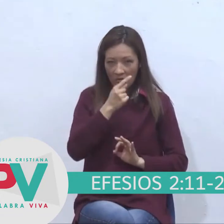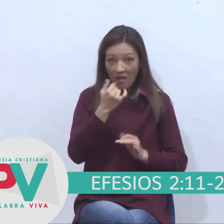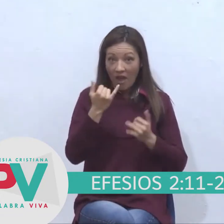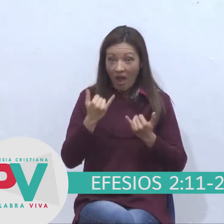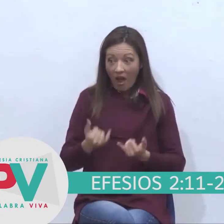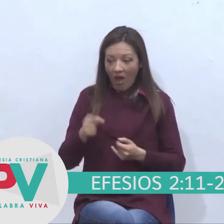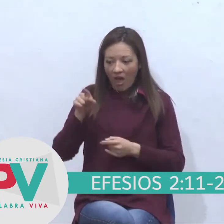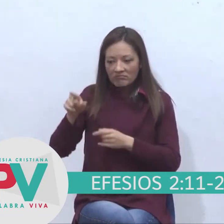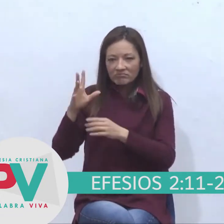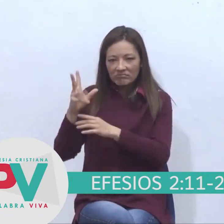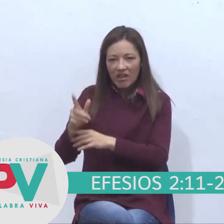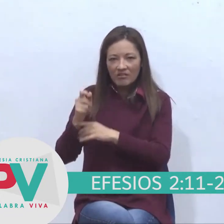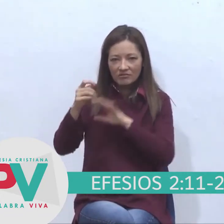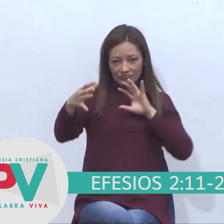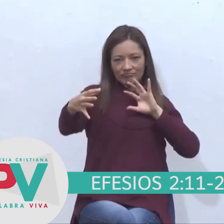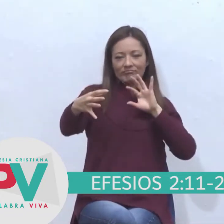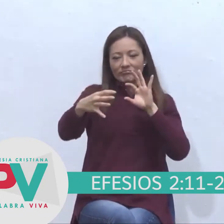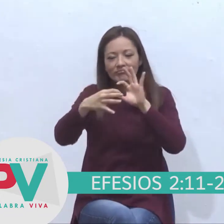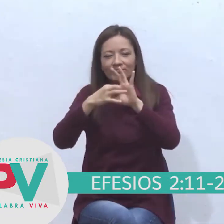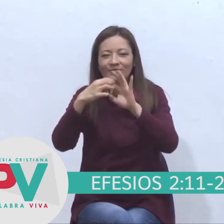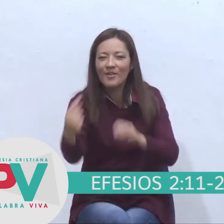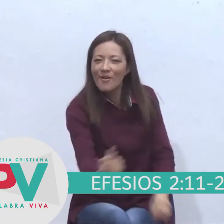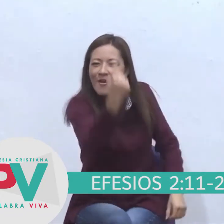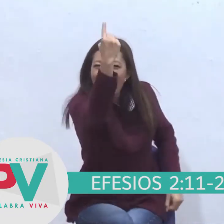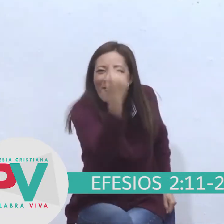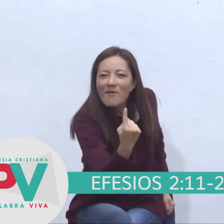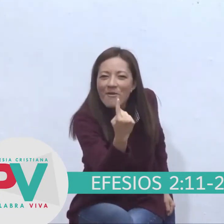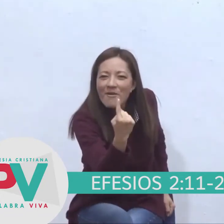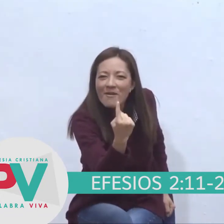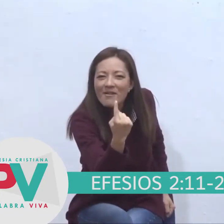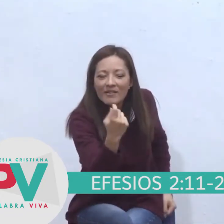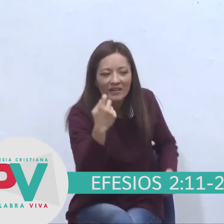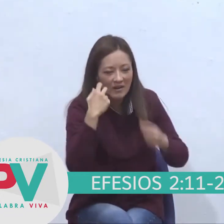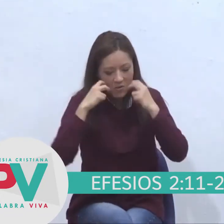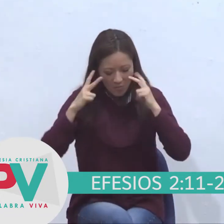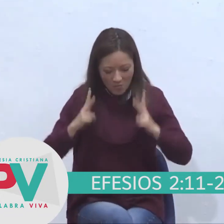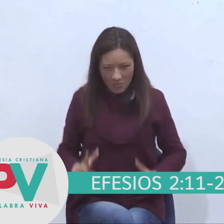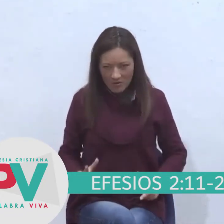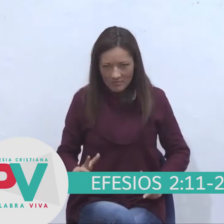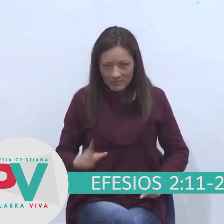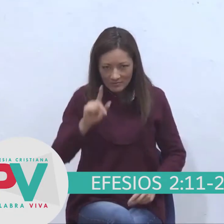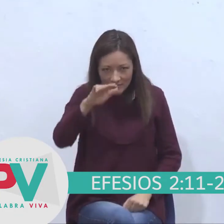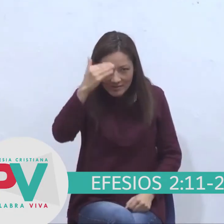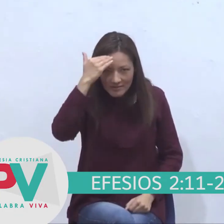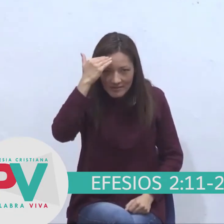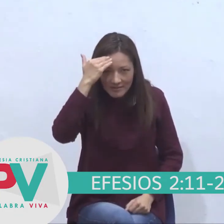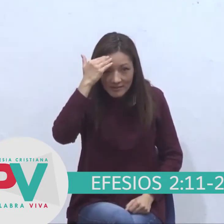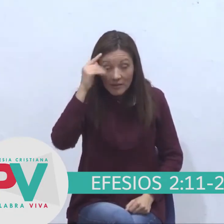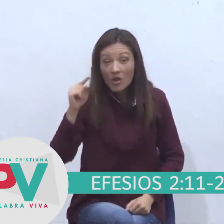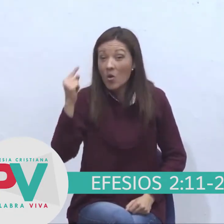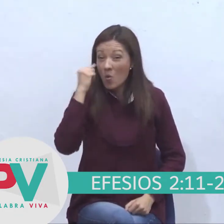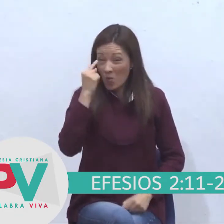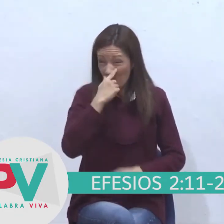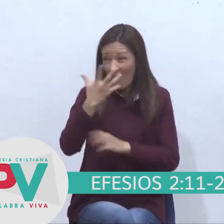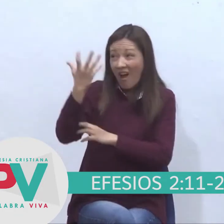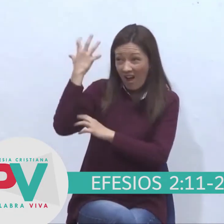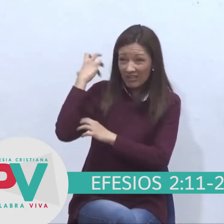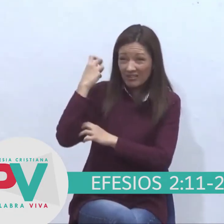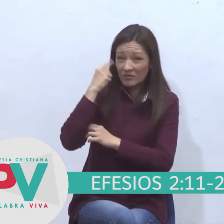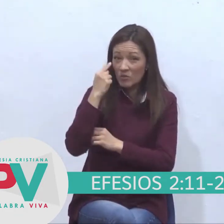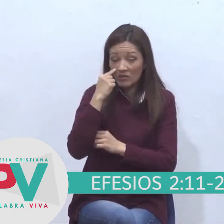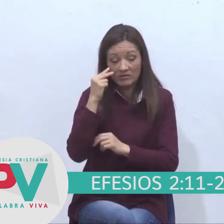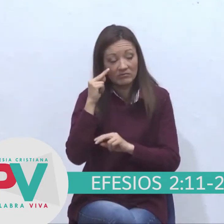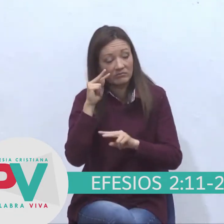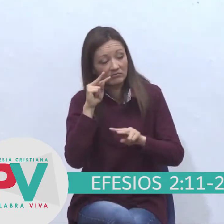en Cristo Jesús somos uno solo, un solo pueblo. Usted sabe los judíos cómo miraban a los que no eran judíos,